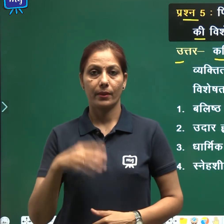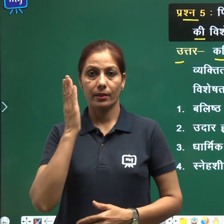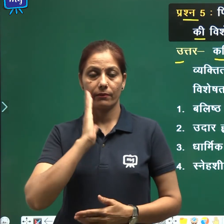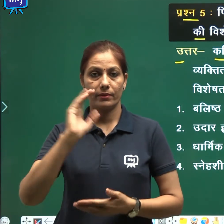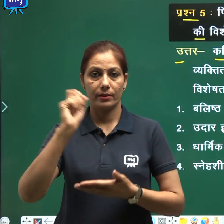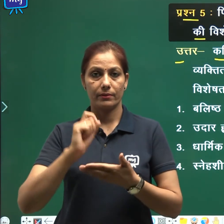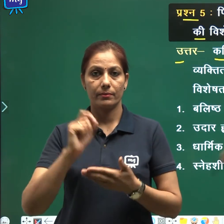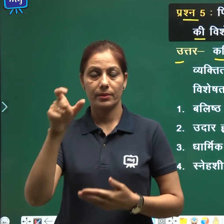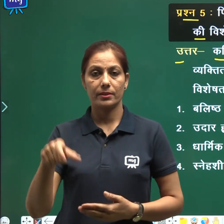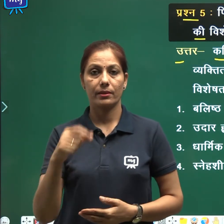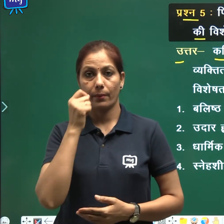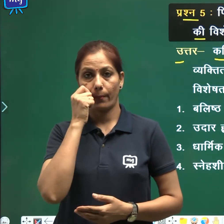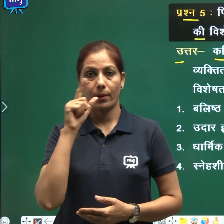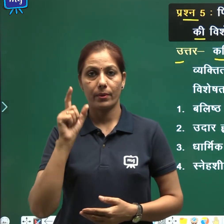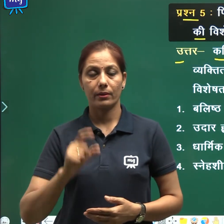के पिताजी के